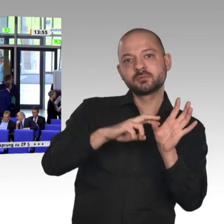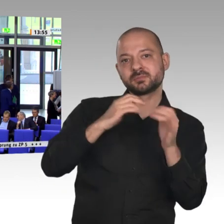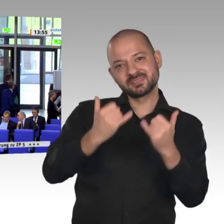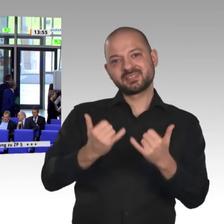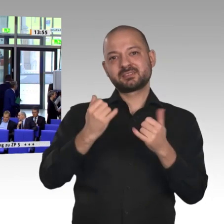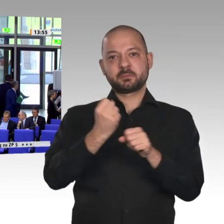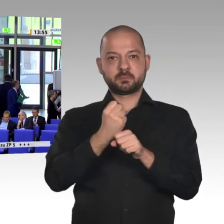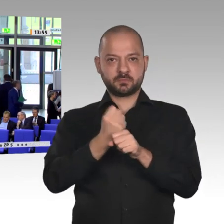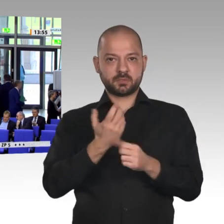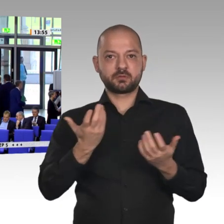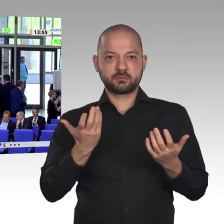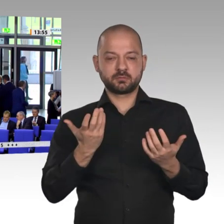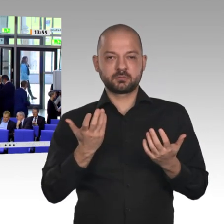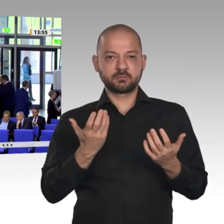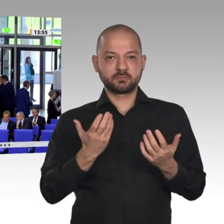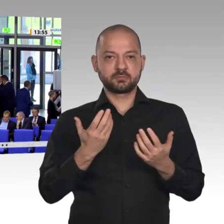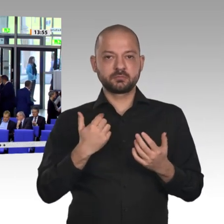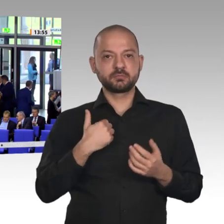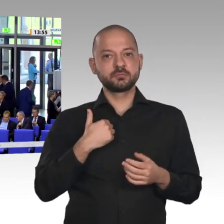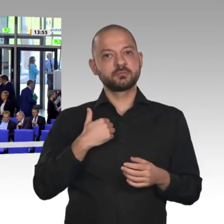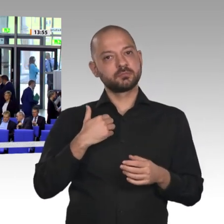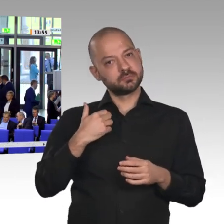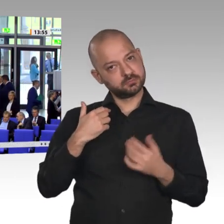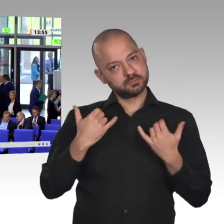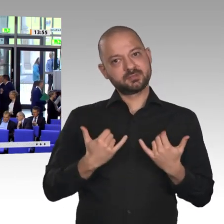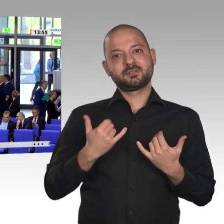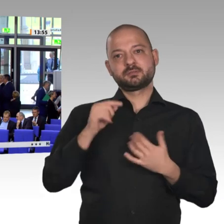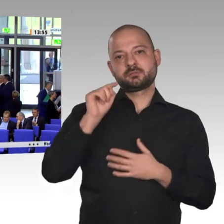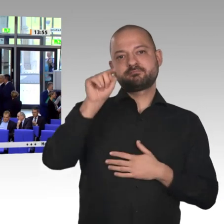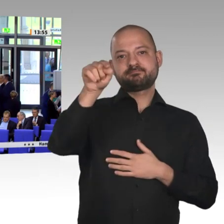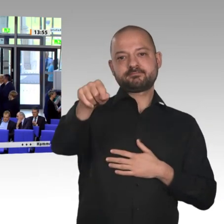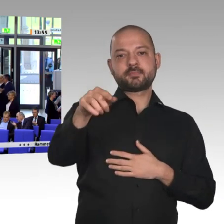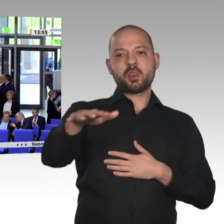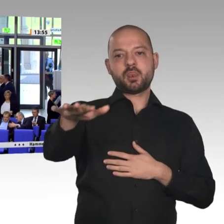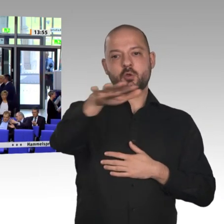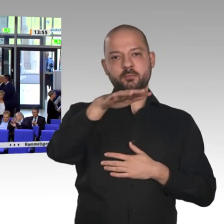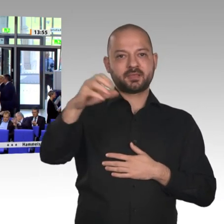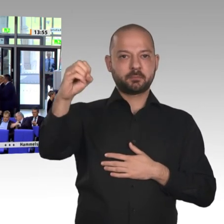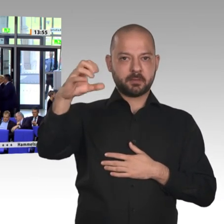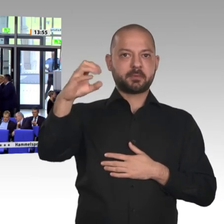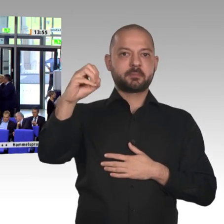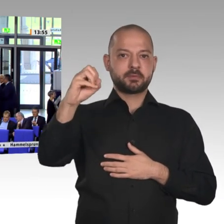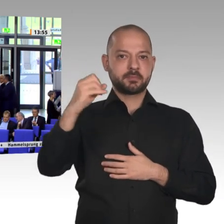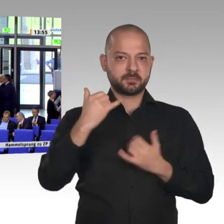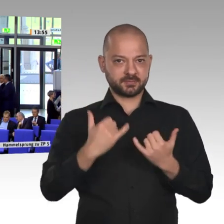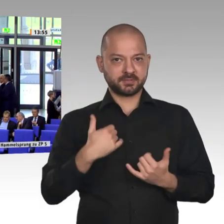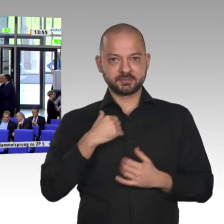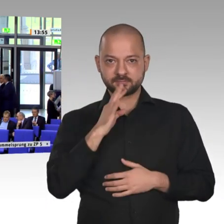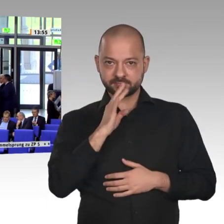Abstimmung teilnehmen wollen, dies jetzt zu tun. Zu diesem Zweck habe ich auch das Mikrofon in der Lobby gerade